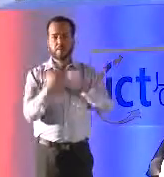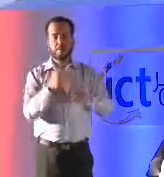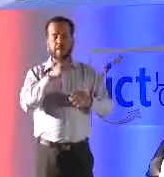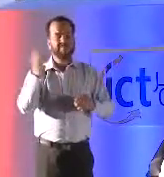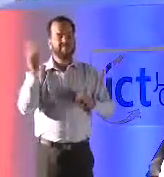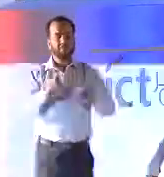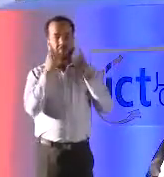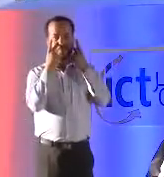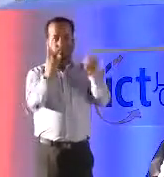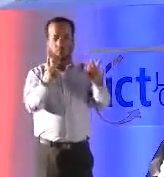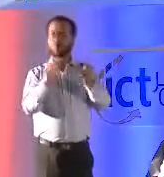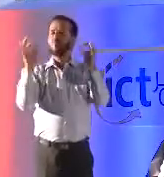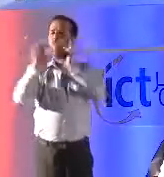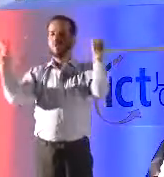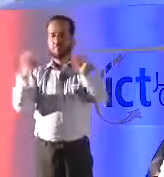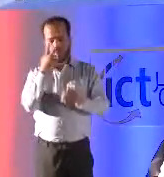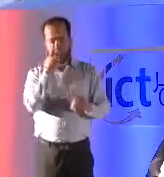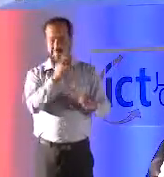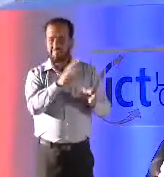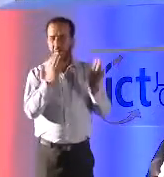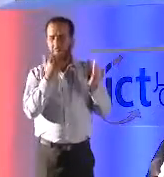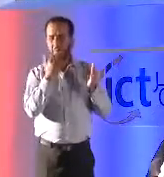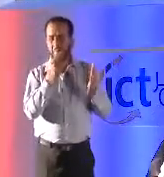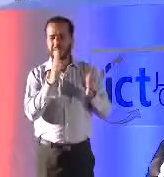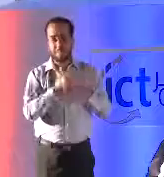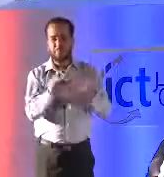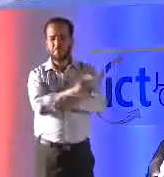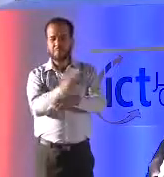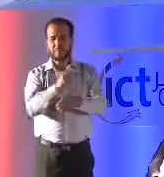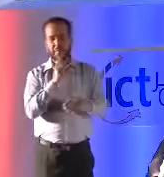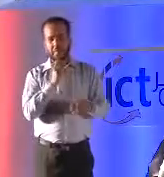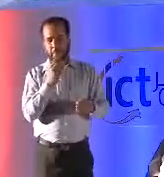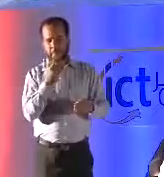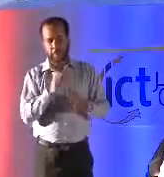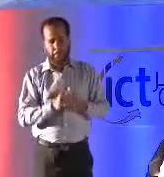فقط. But first, let's try to